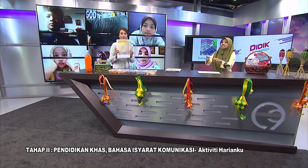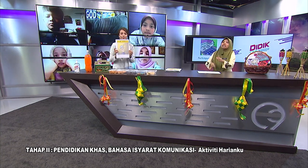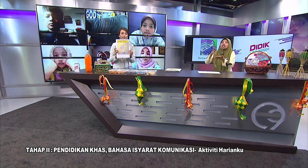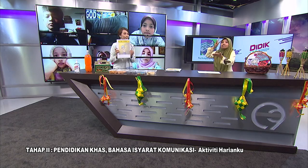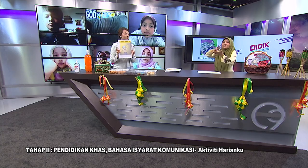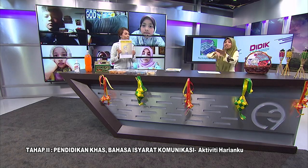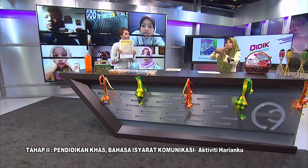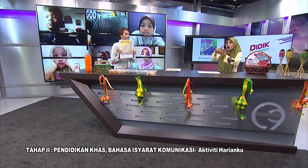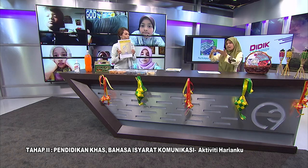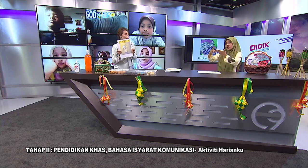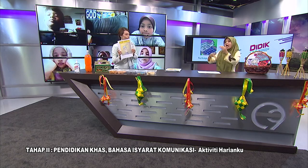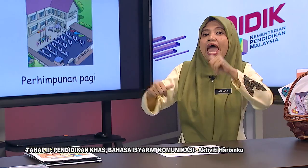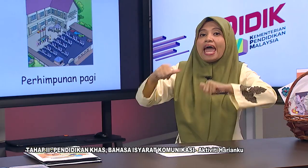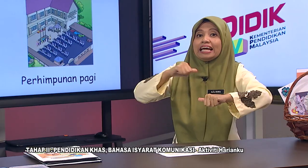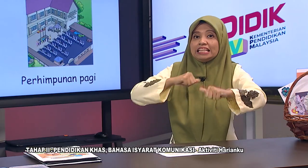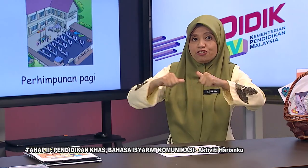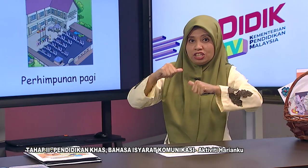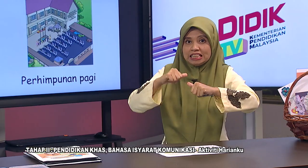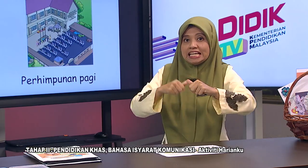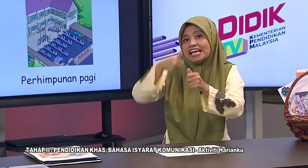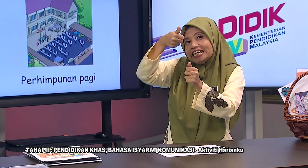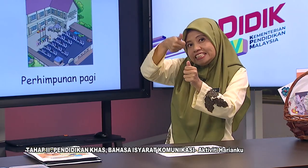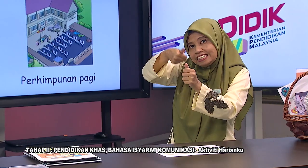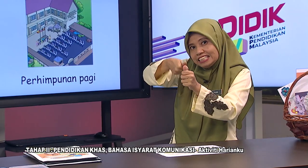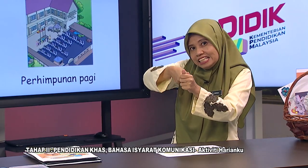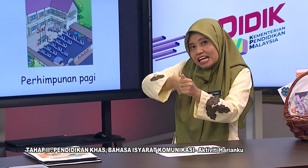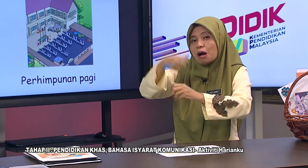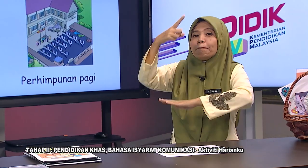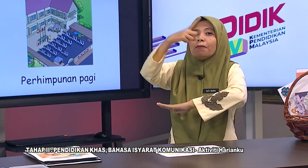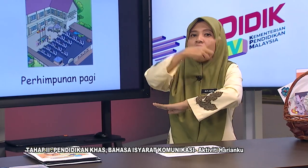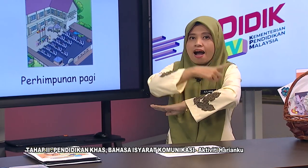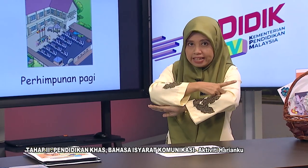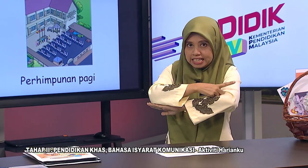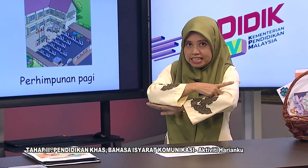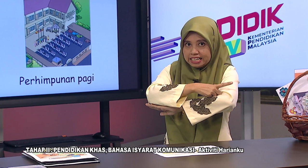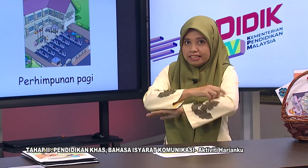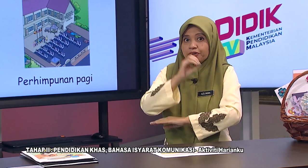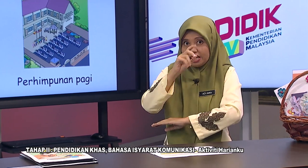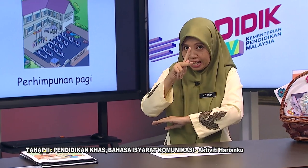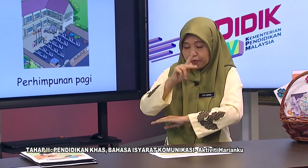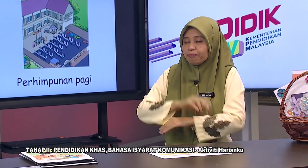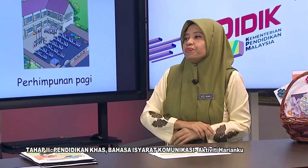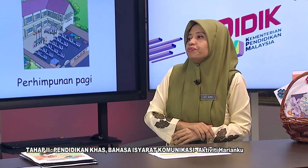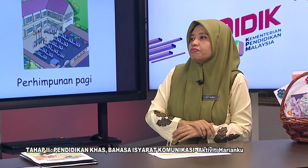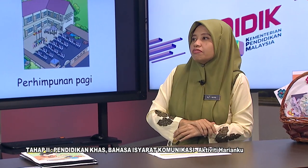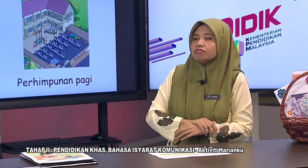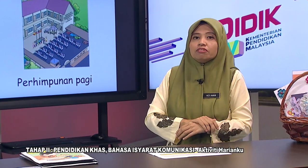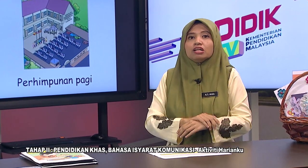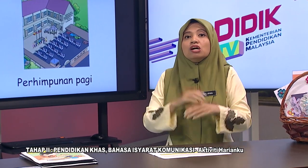ini jadual aktiviti setiap hari. Okey.